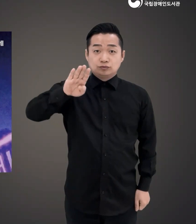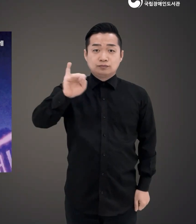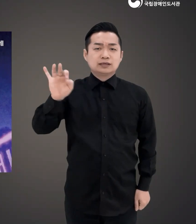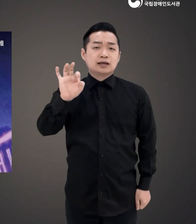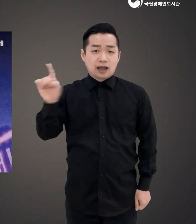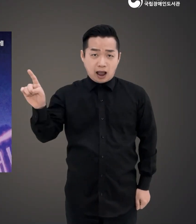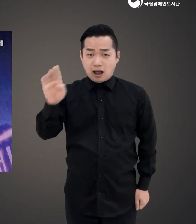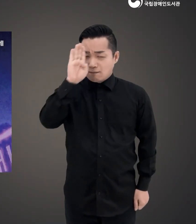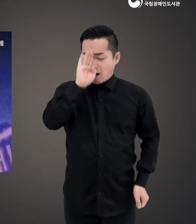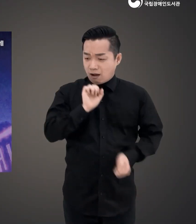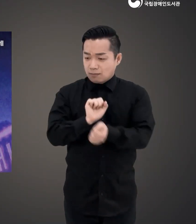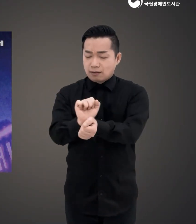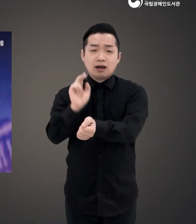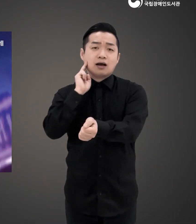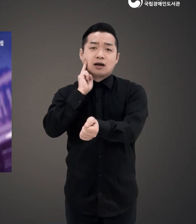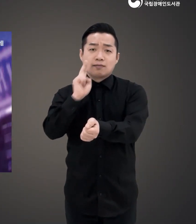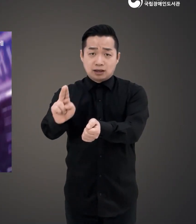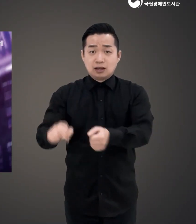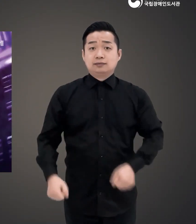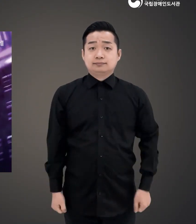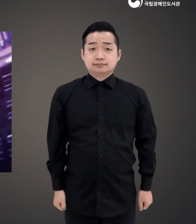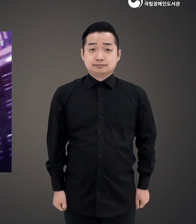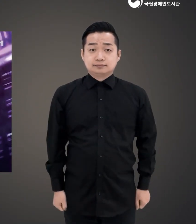플루비아 확산 심각.